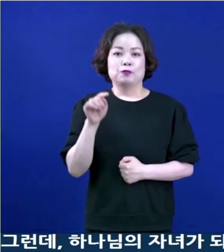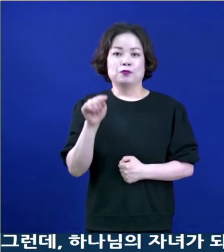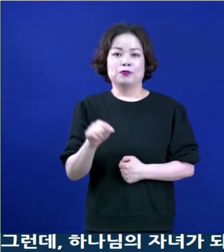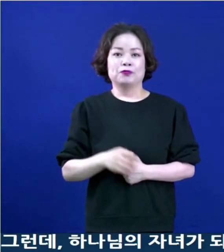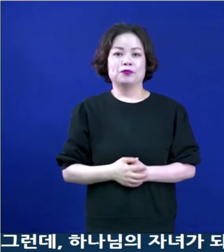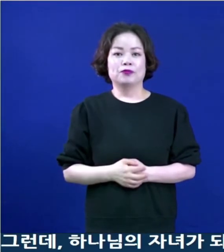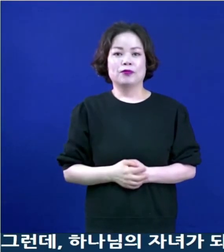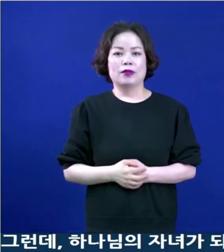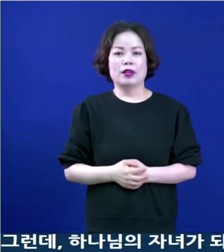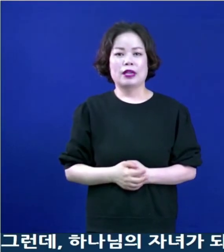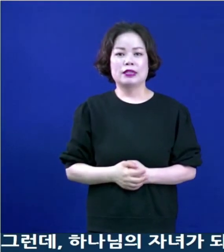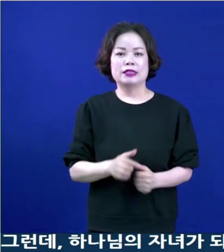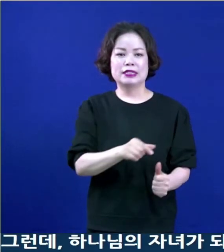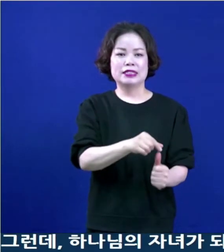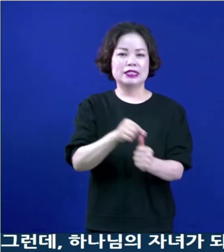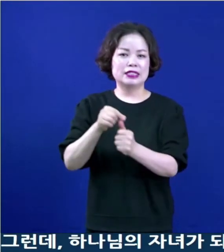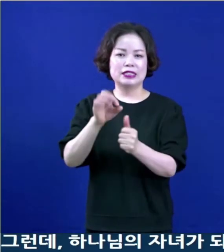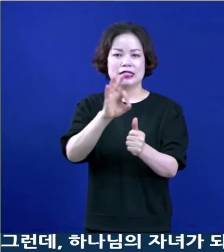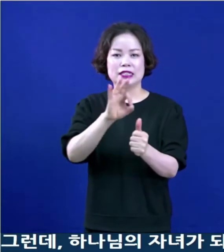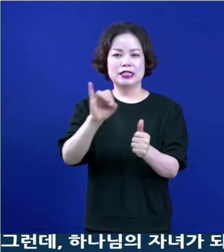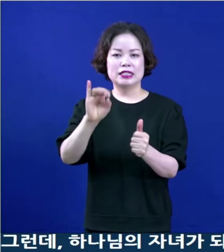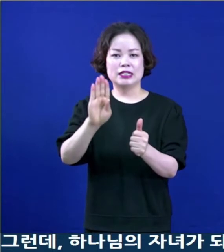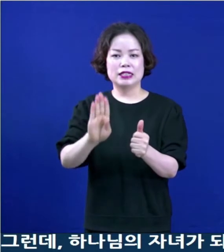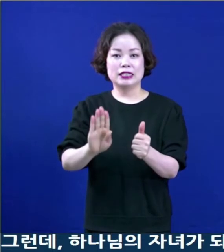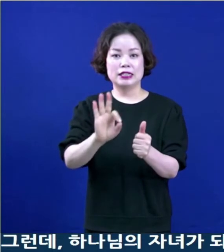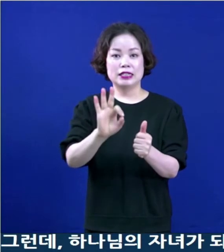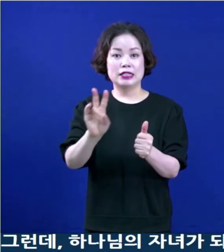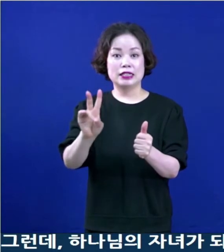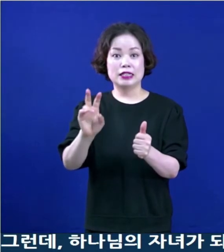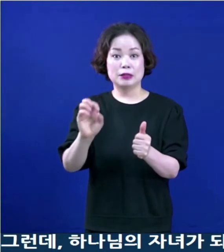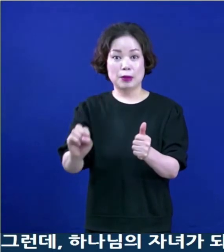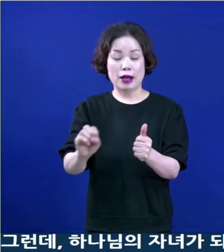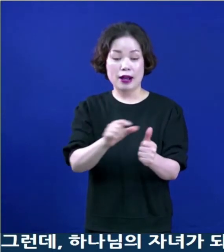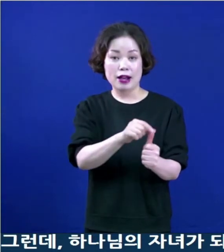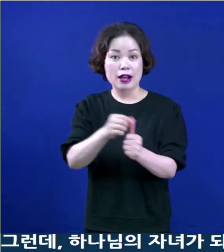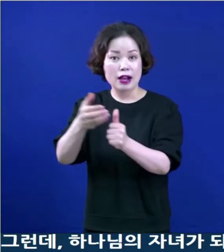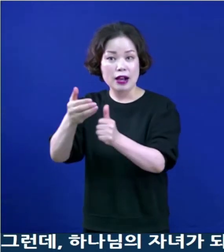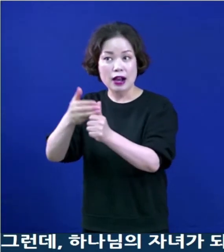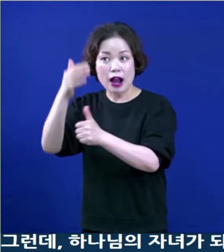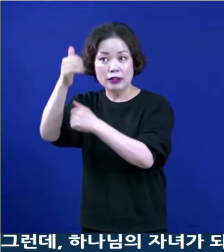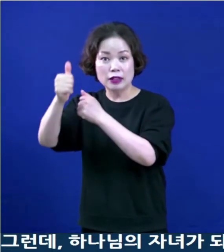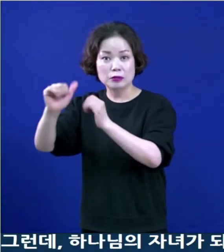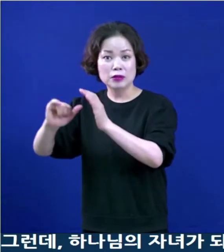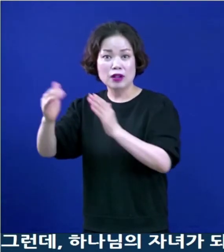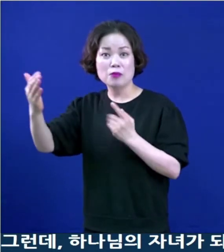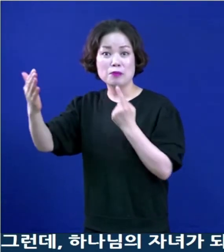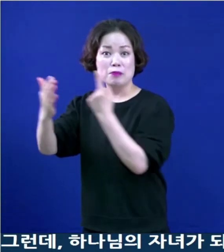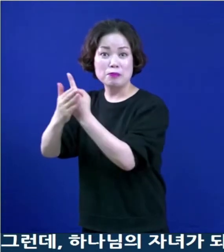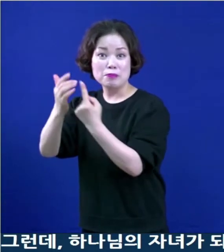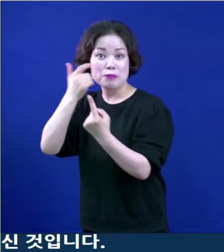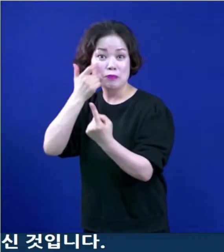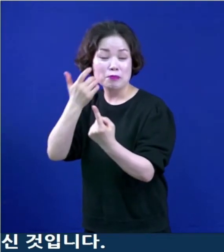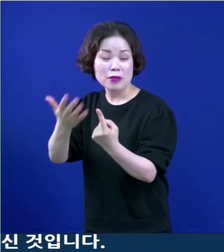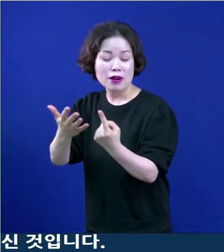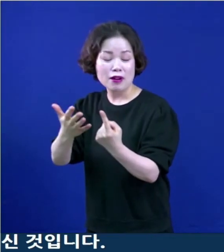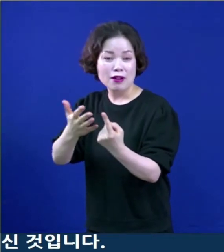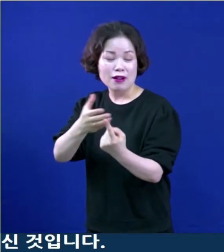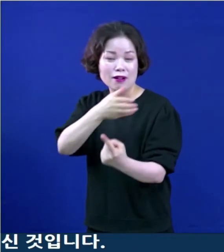이것을 입양이라고 얘기합니다. 우리가 어떻게 하나님 가문에 들어갑니까? 가당치도